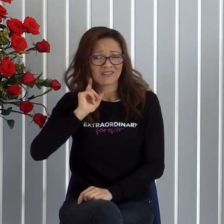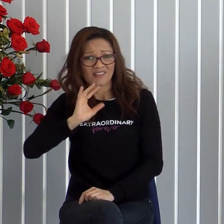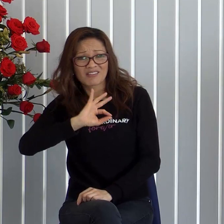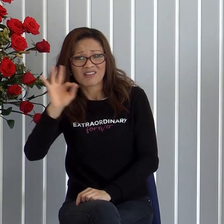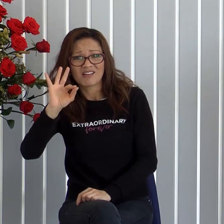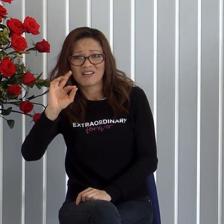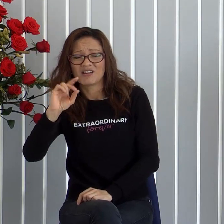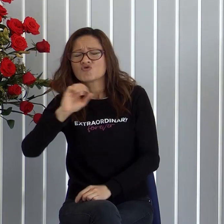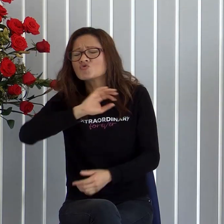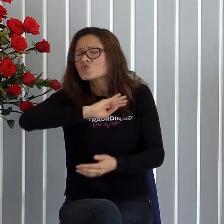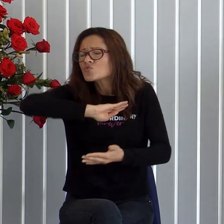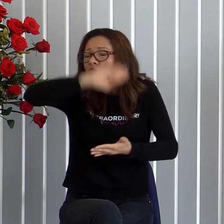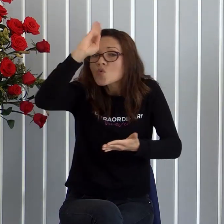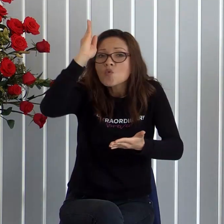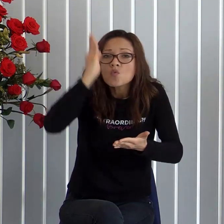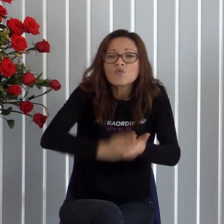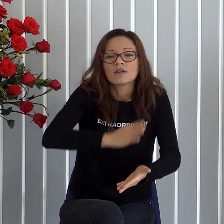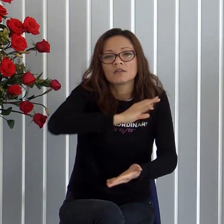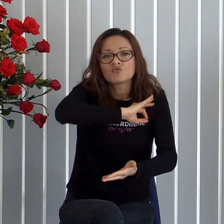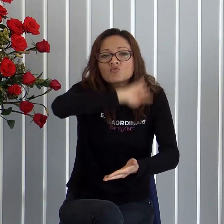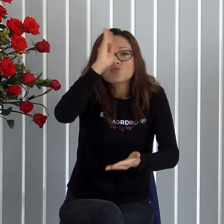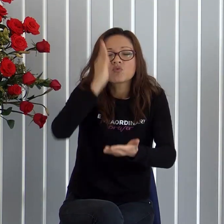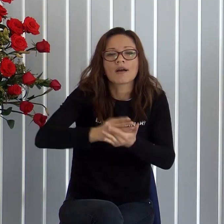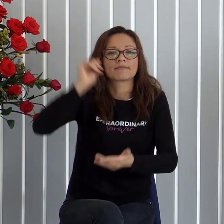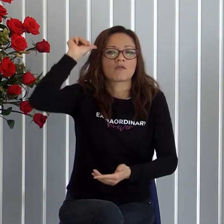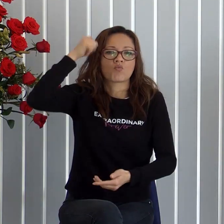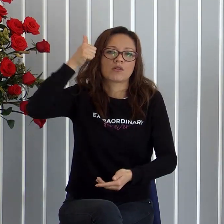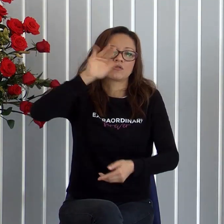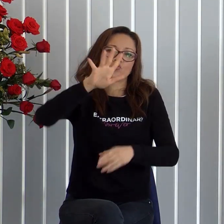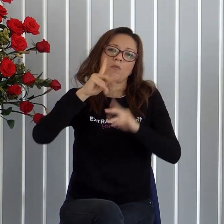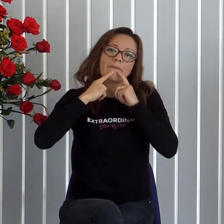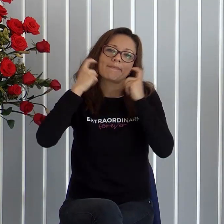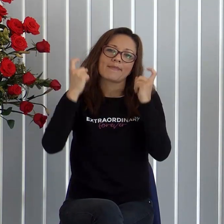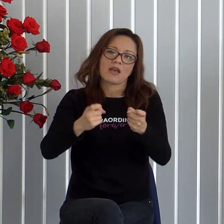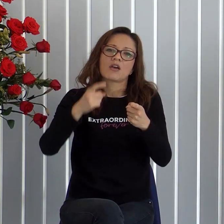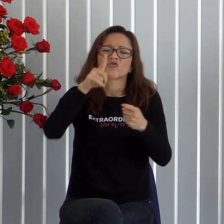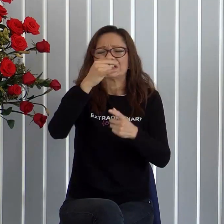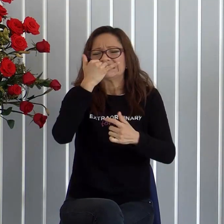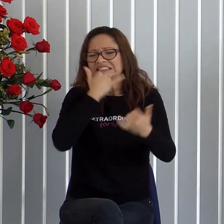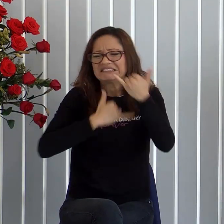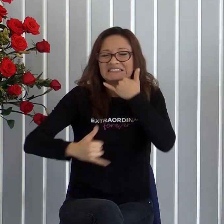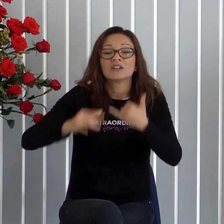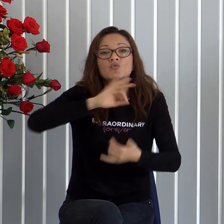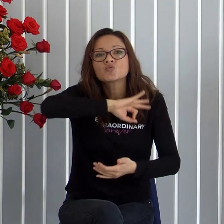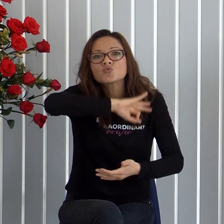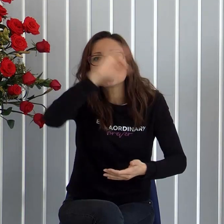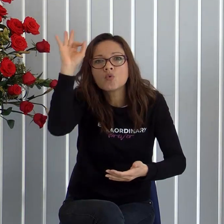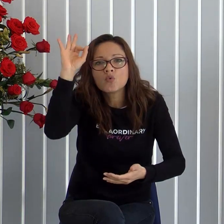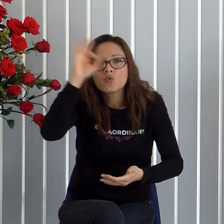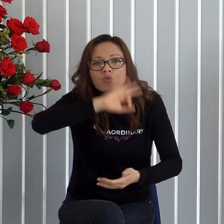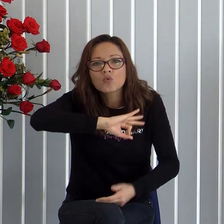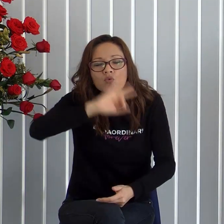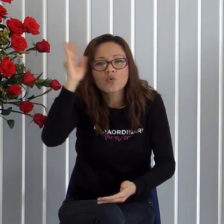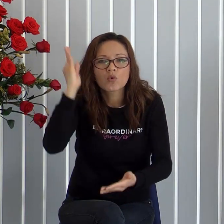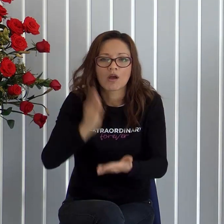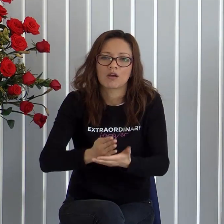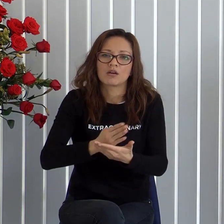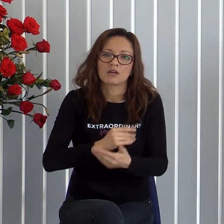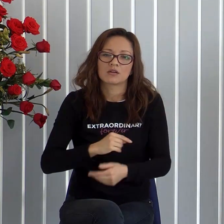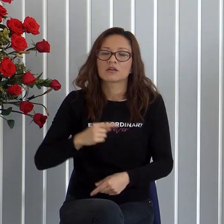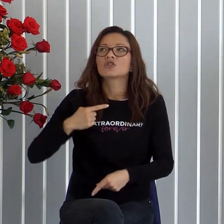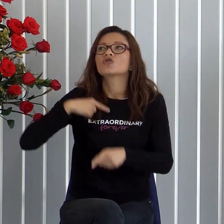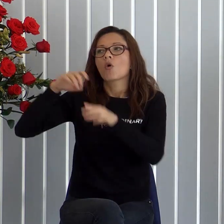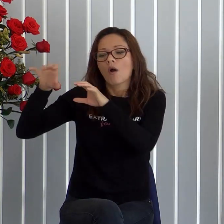nunca más me acordaré de sus pecados y de sus transgresiones, porque yo